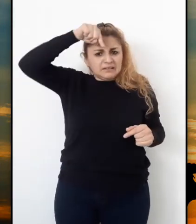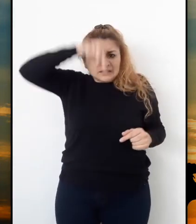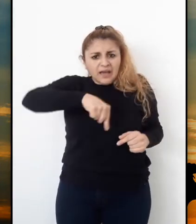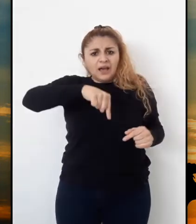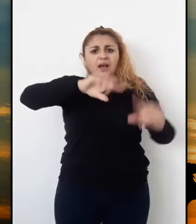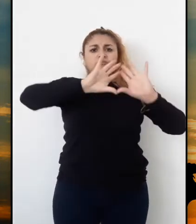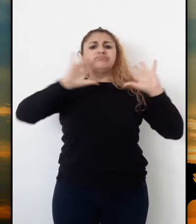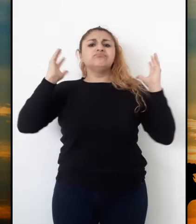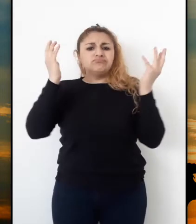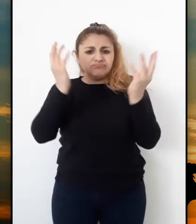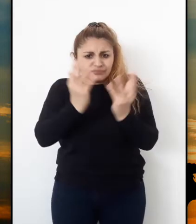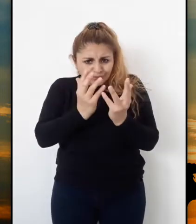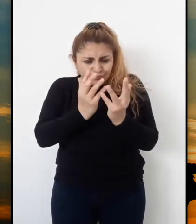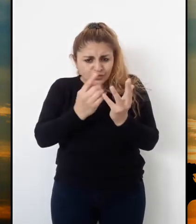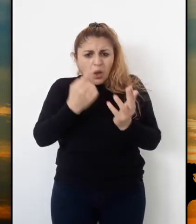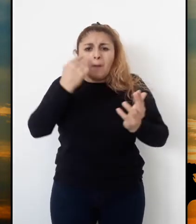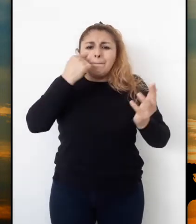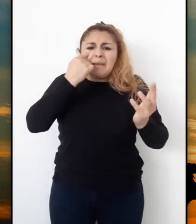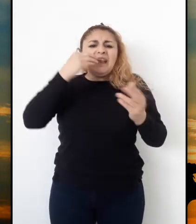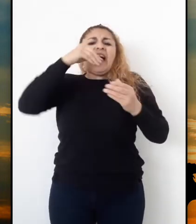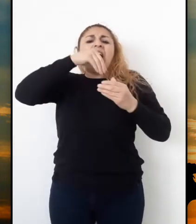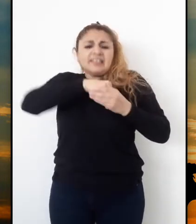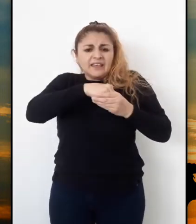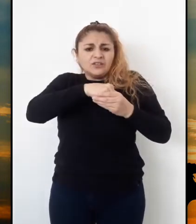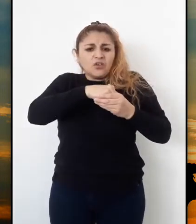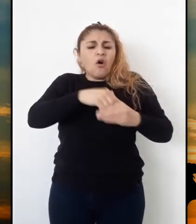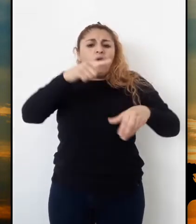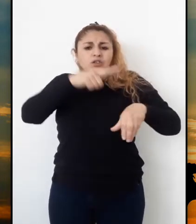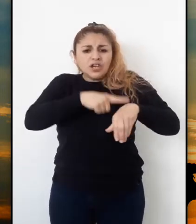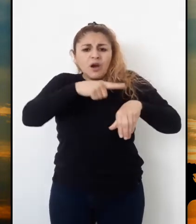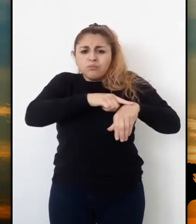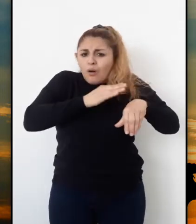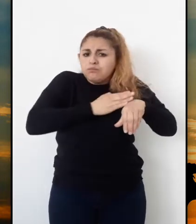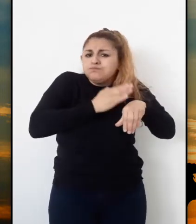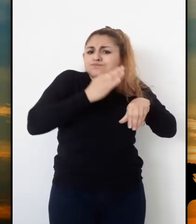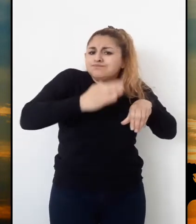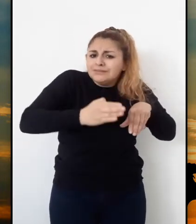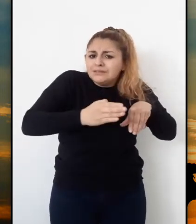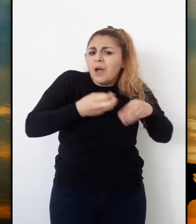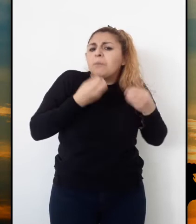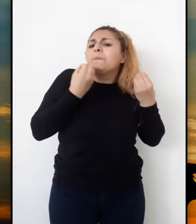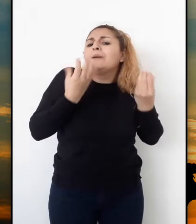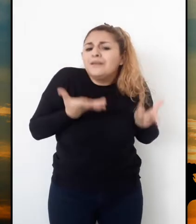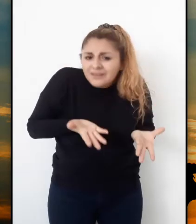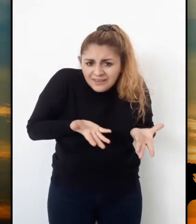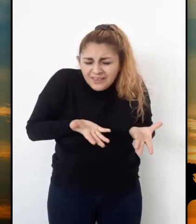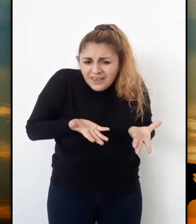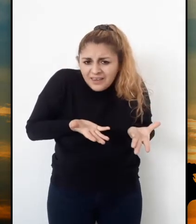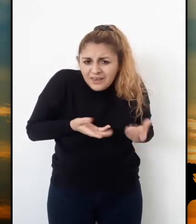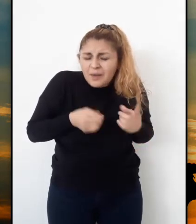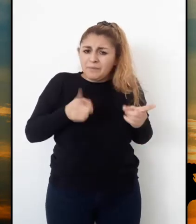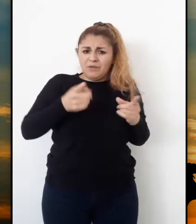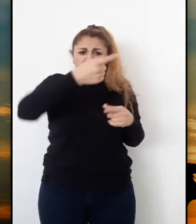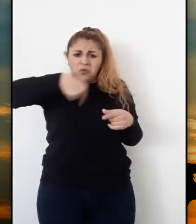quelques années de vie ici-bas? ¿O pedirías a Dios que alargue unos años más de tu